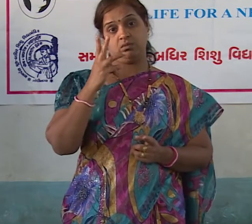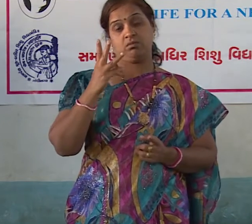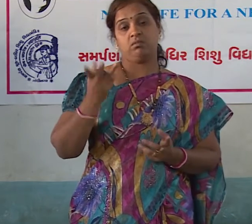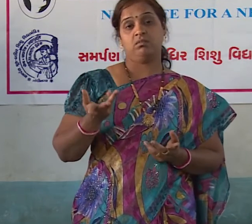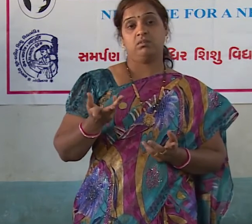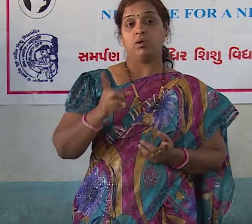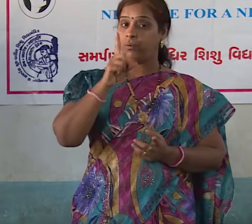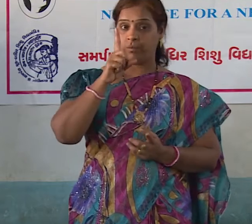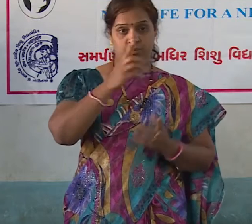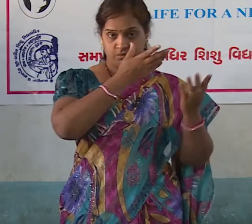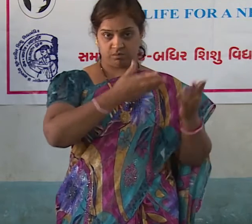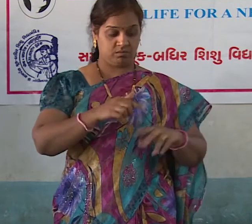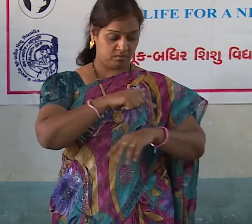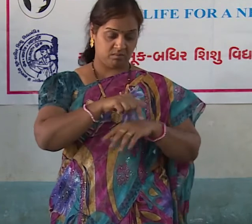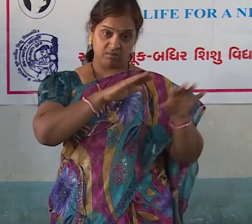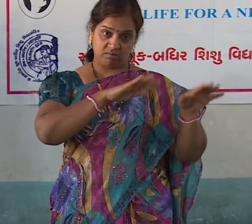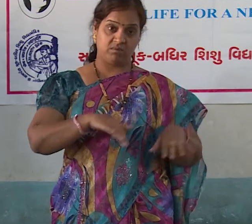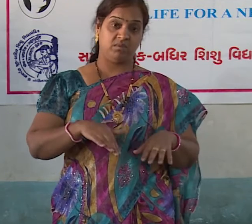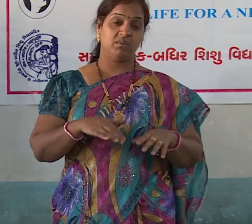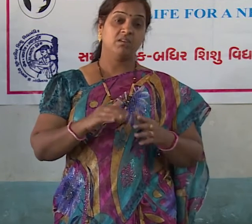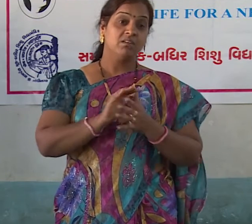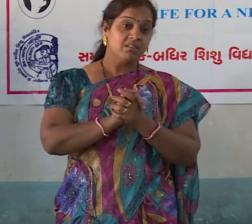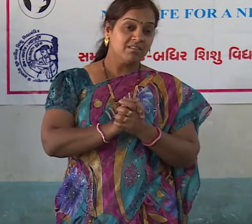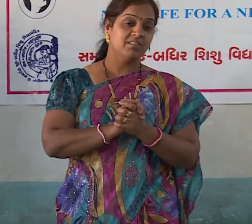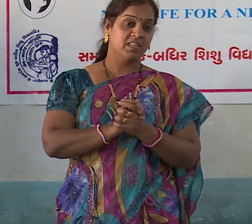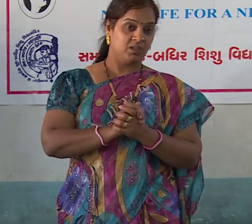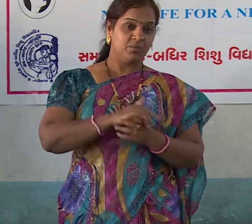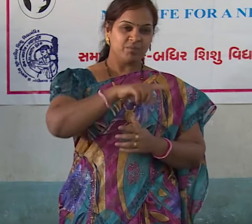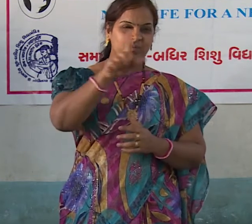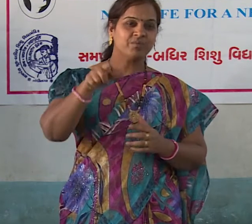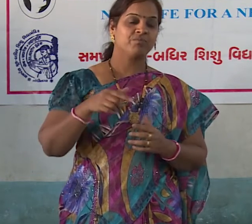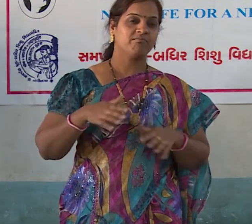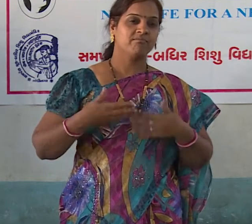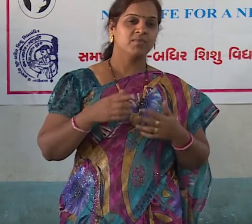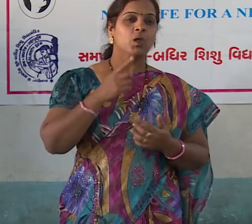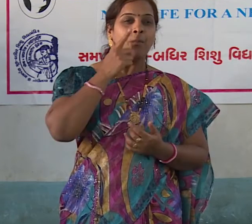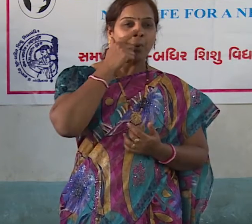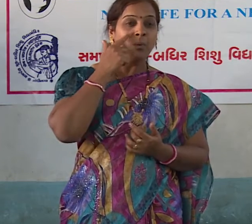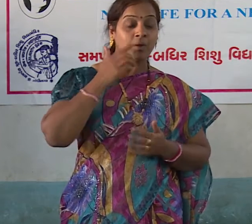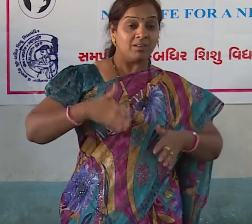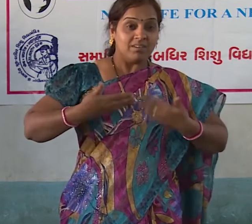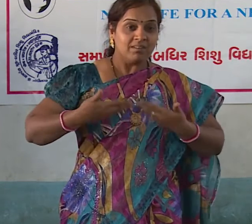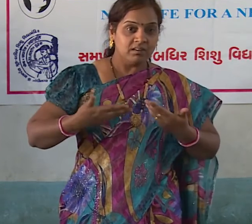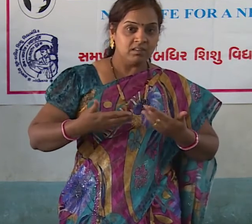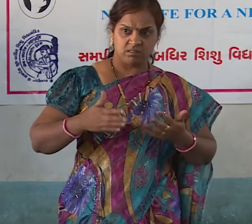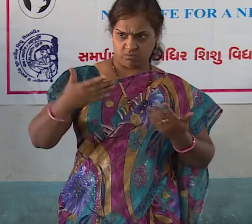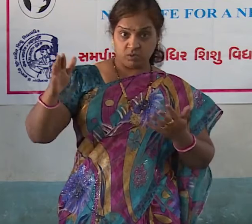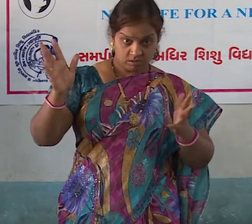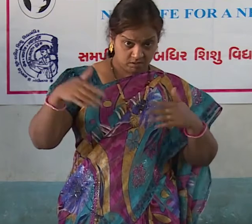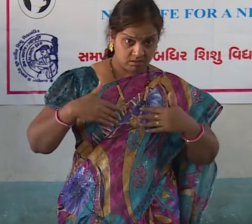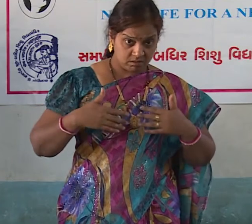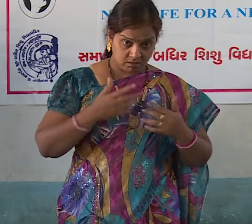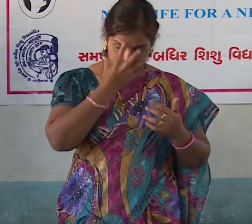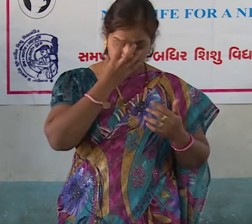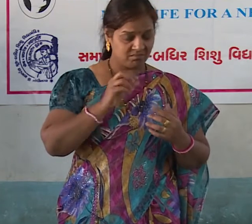लिया, टेलीफोन किया, वो अपना नहीं था, वो कोई पराया था। पराये व्यक्ति को ही तो परमिशन